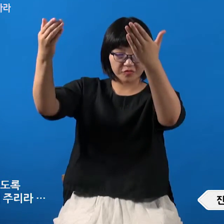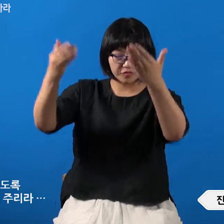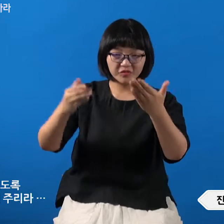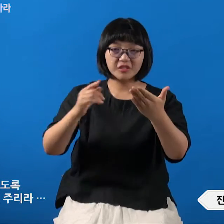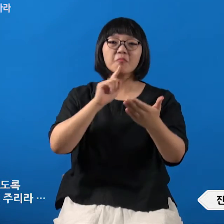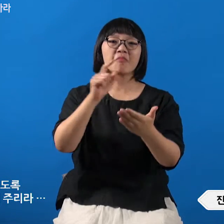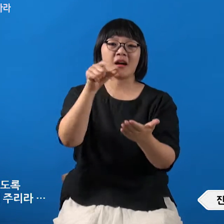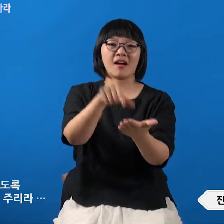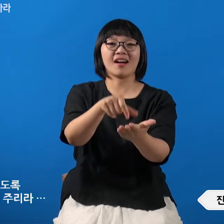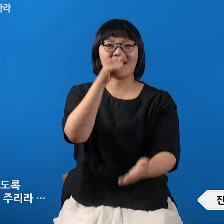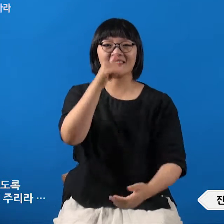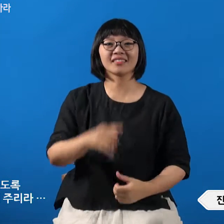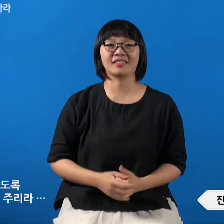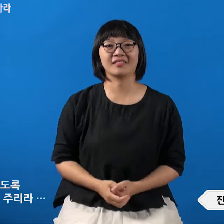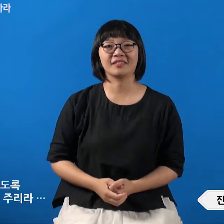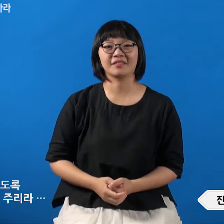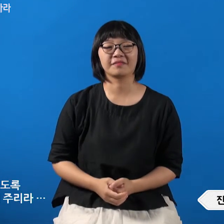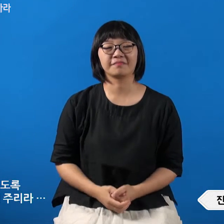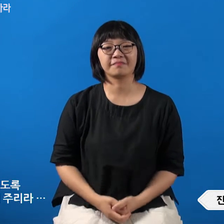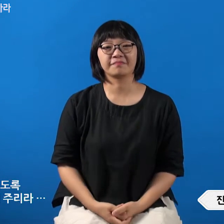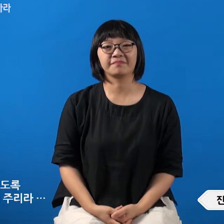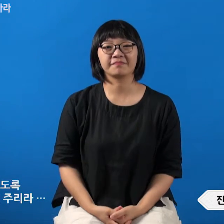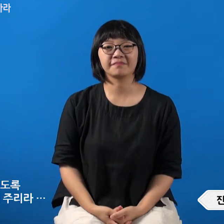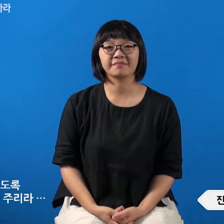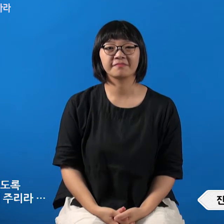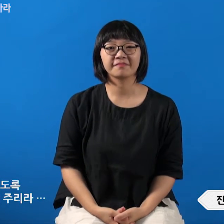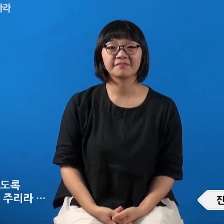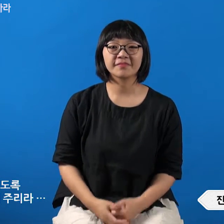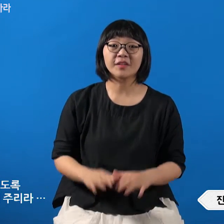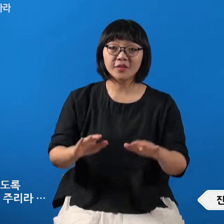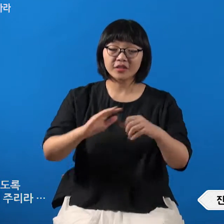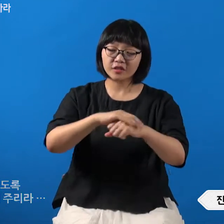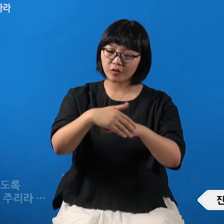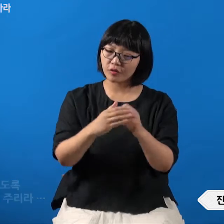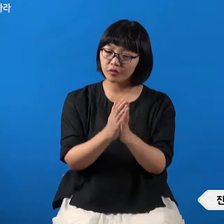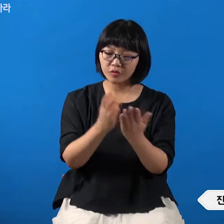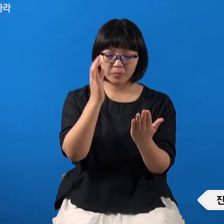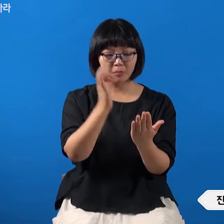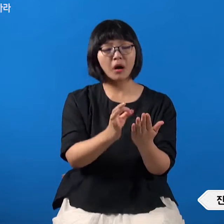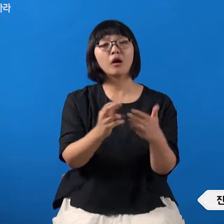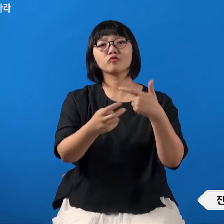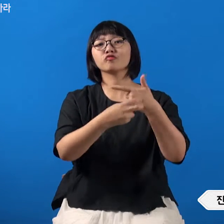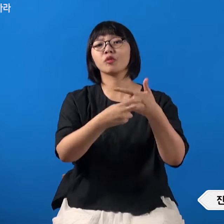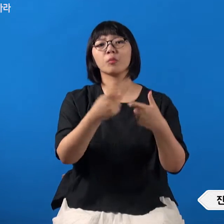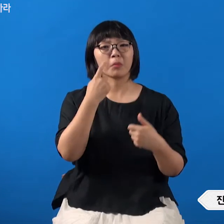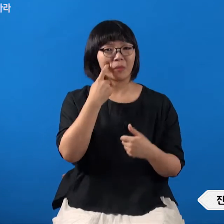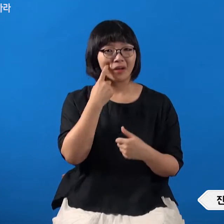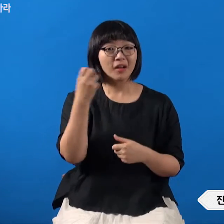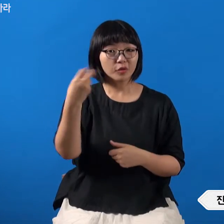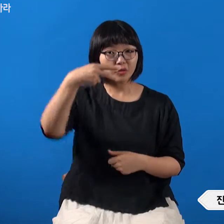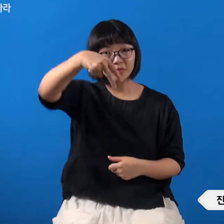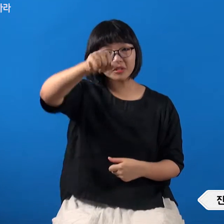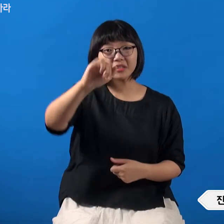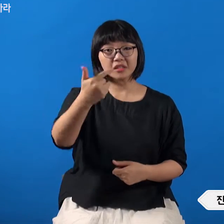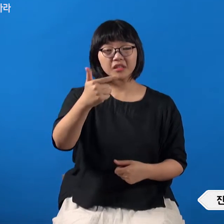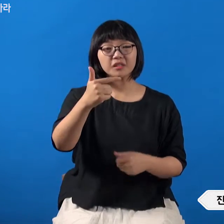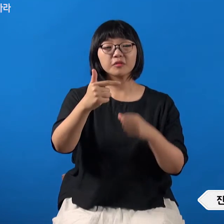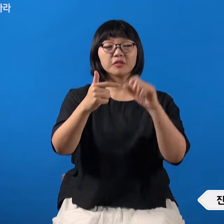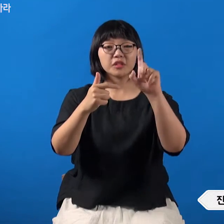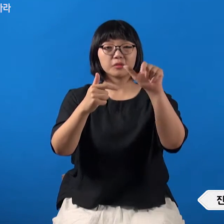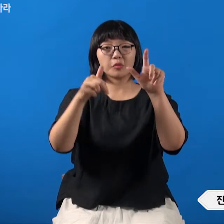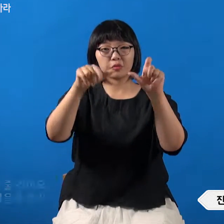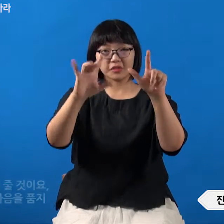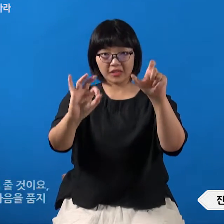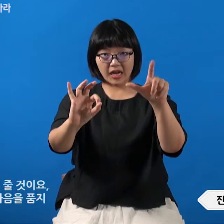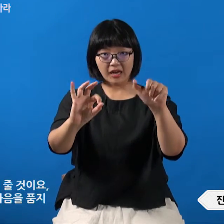차고 넘치게 하신다라고 성경은 말씀합니다. 신명기 15장입니다. 너는 반드시